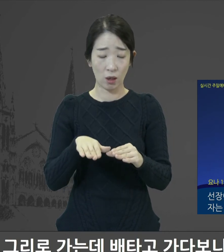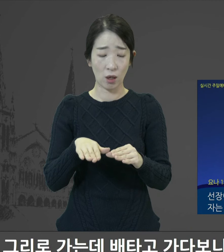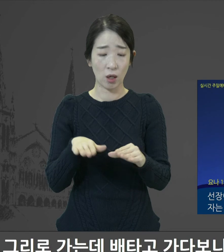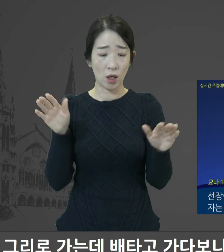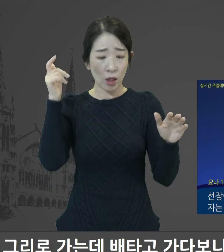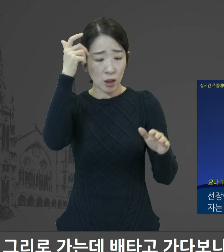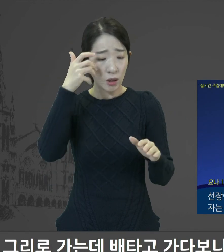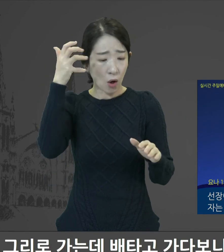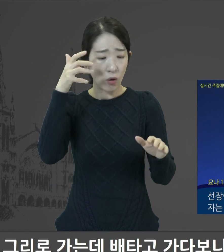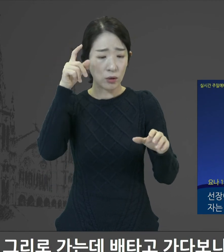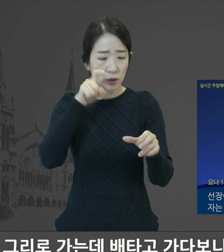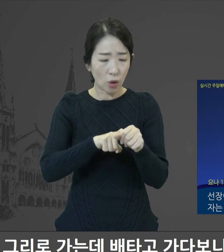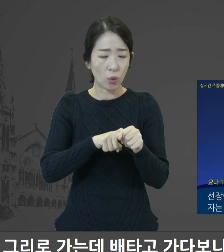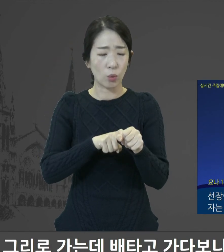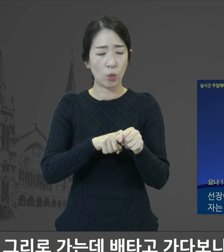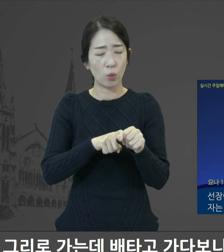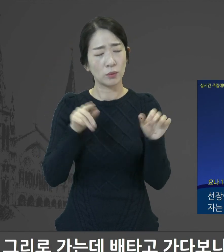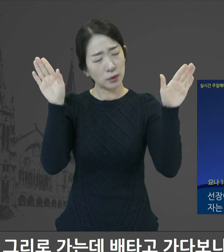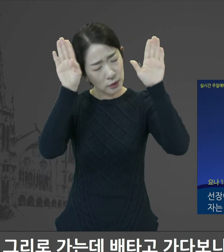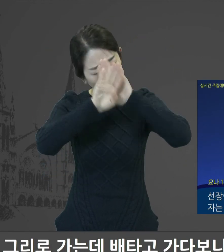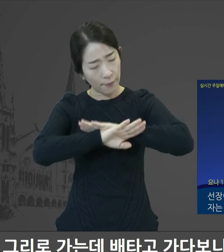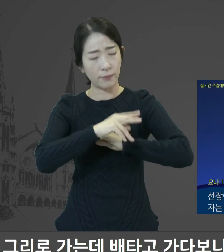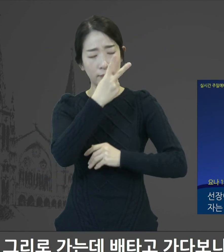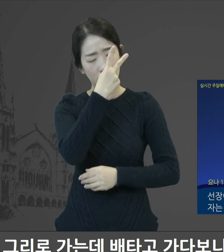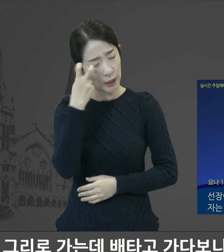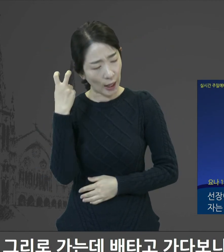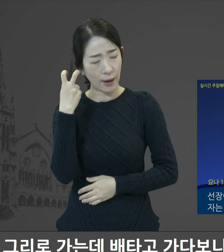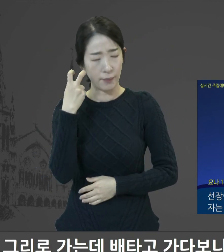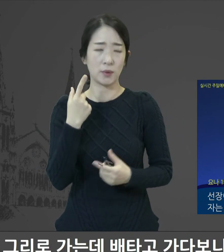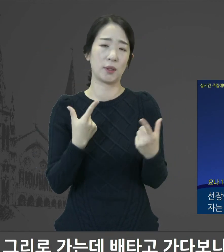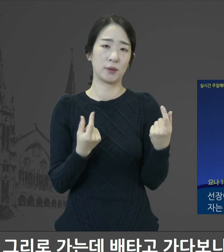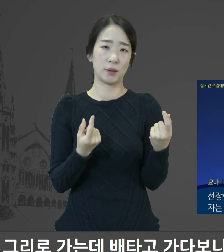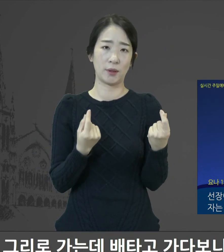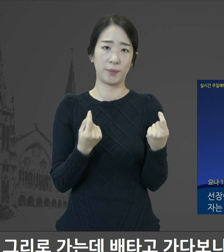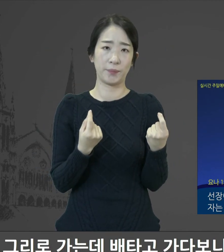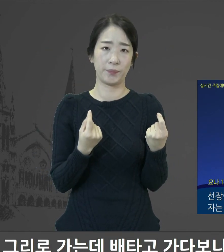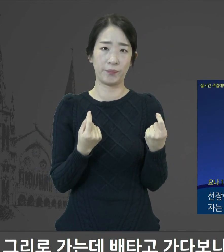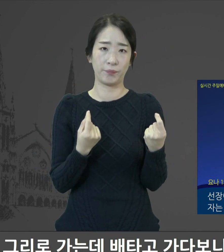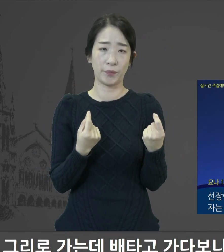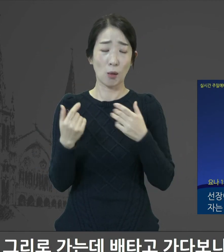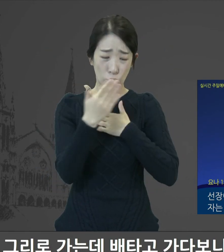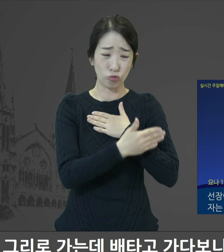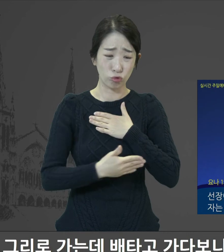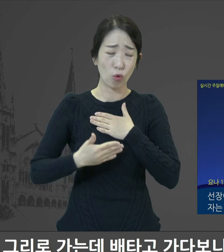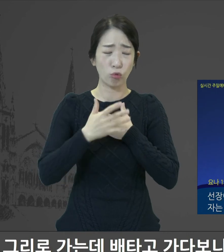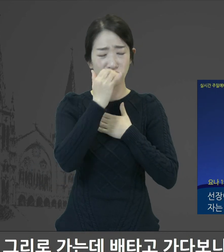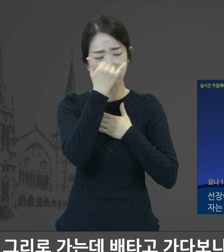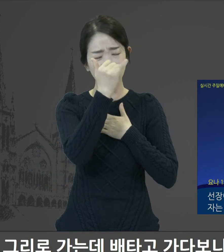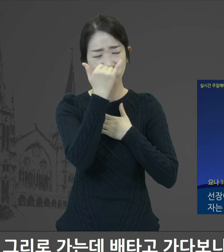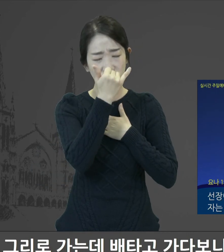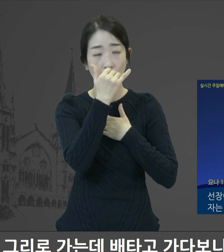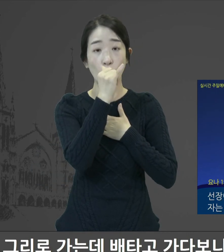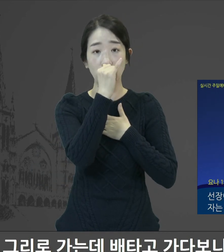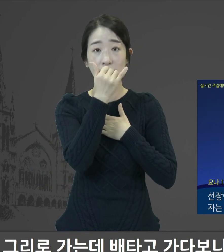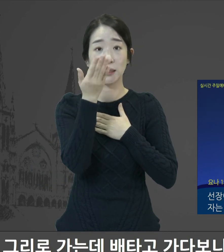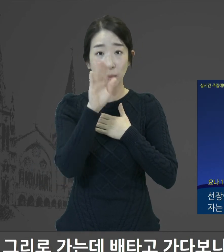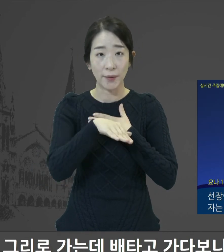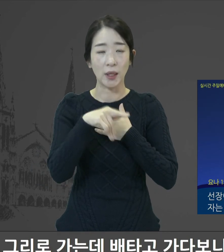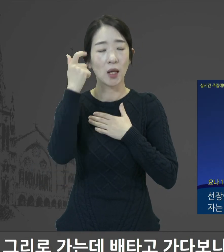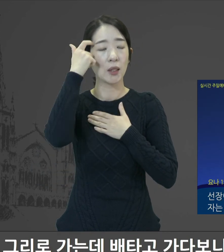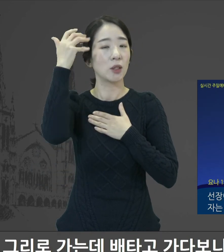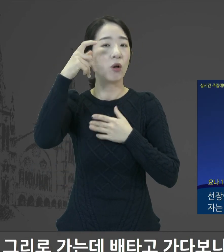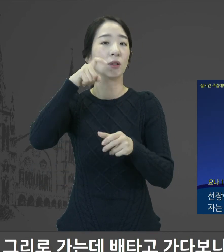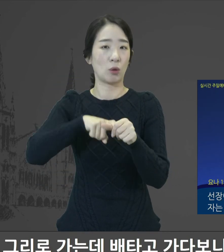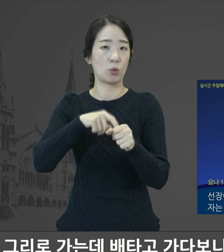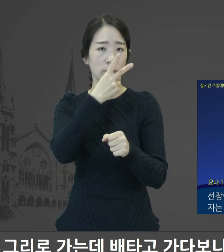뭐죠? 영적인 잠이에요. 요나가 영적 잠에 빠져 있고, 물론 육적으로 자고 있죠. 그거 깨우는 겁니다. 자, 아랫단